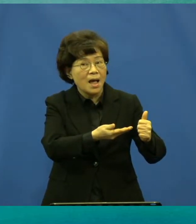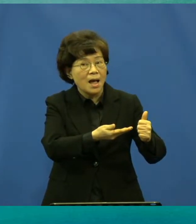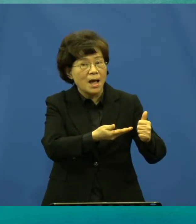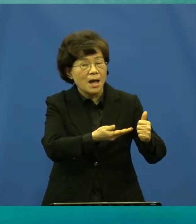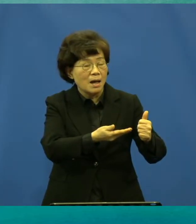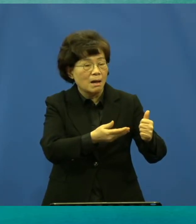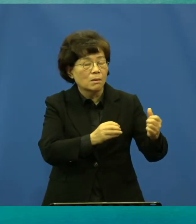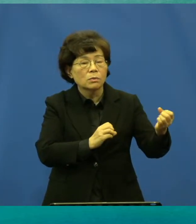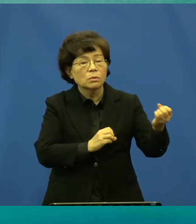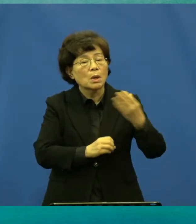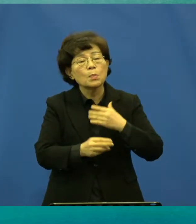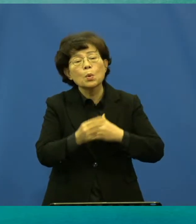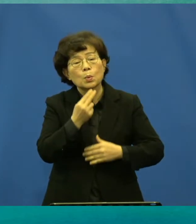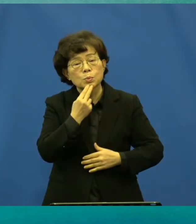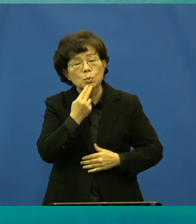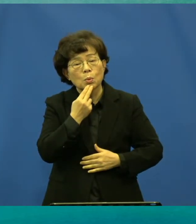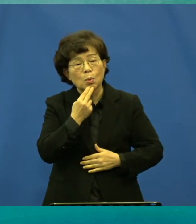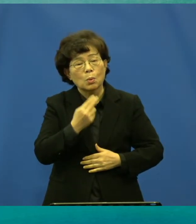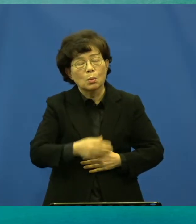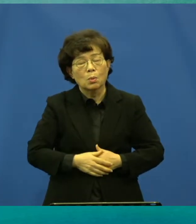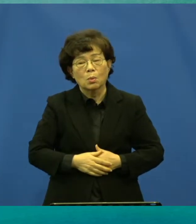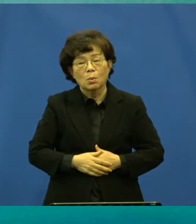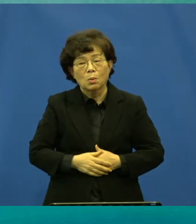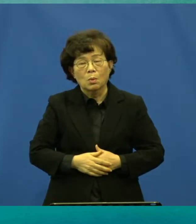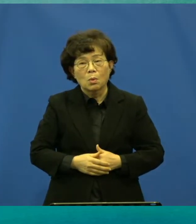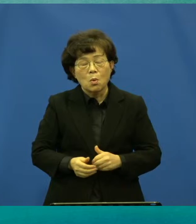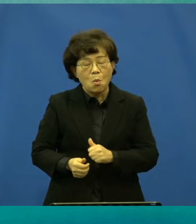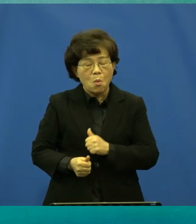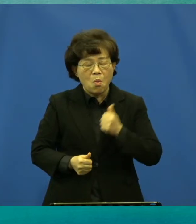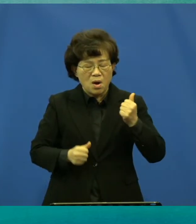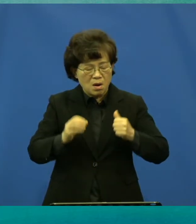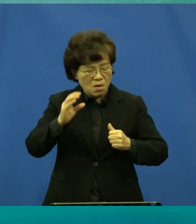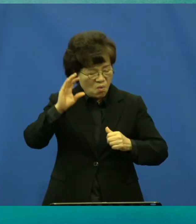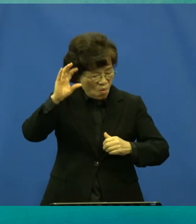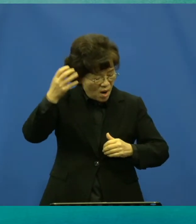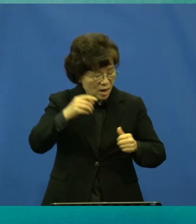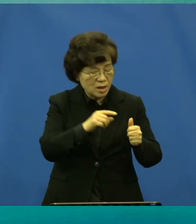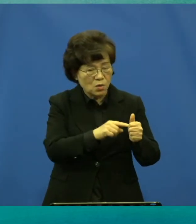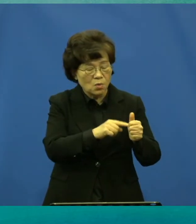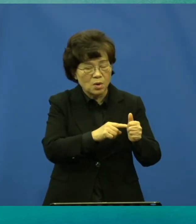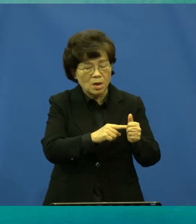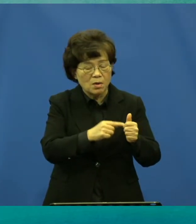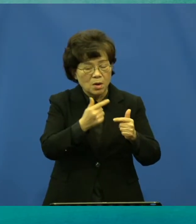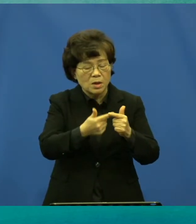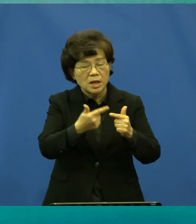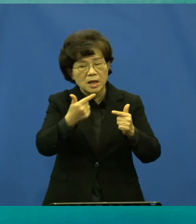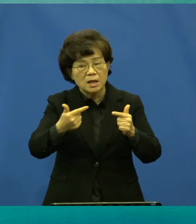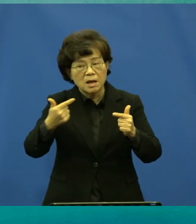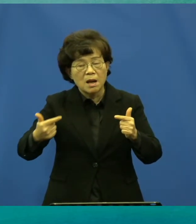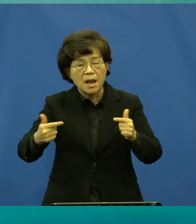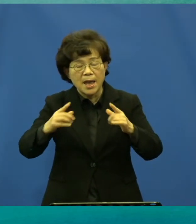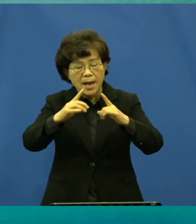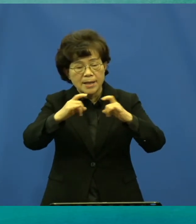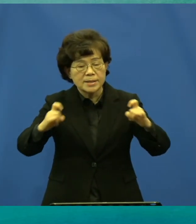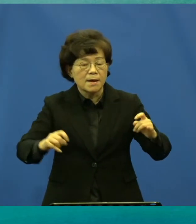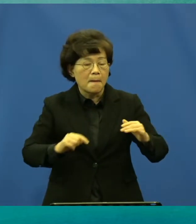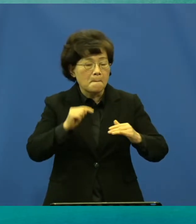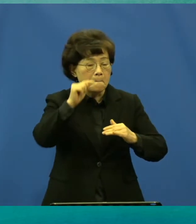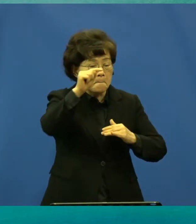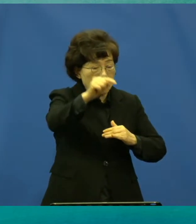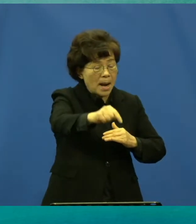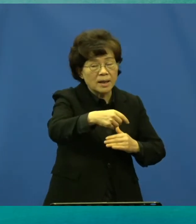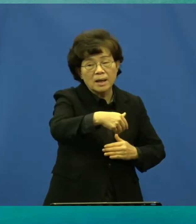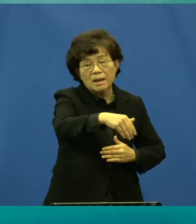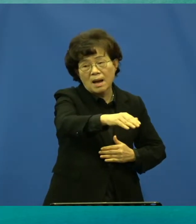답변을 들을 수 없습니다. 그리고 화가 잔뜩 난 요나는 니느웨 성읍 바깥으로 나가버렸습니다.